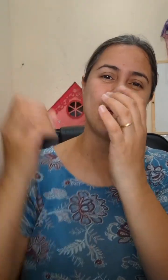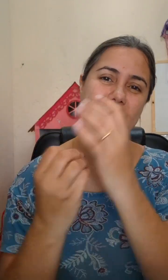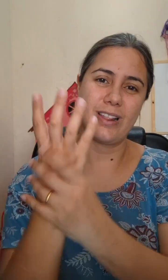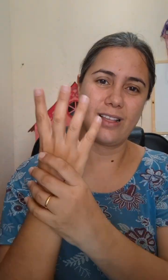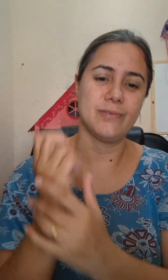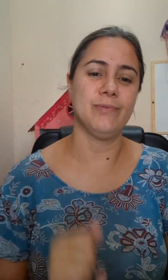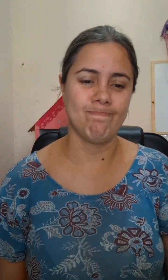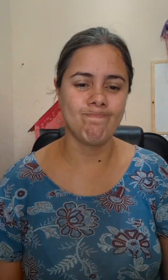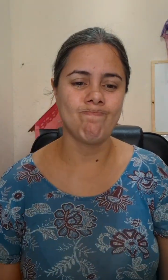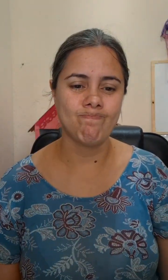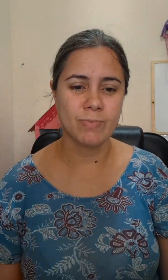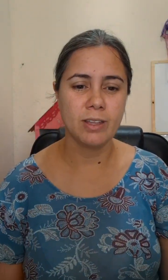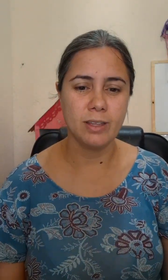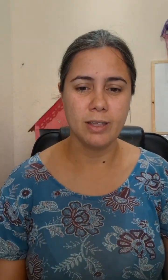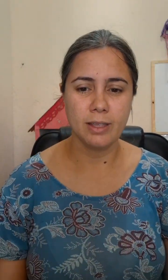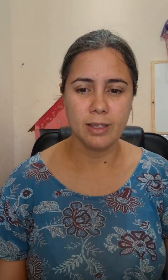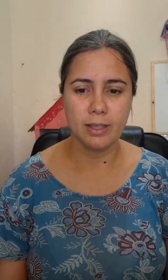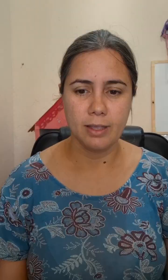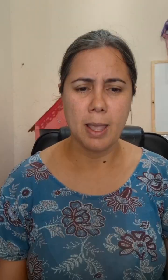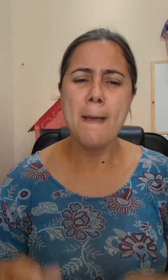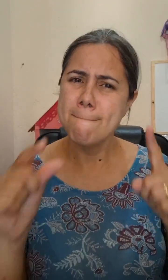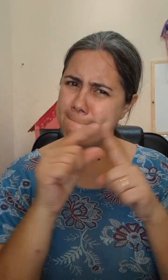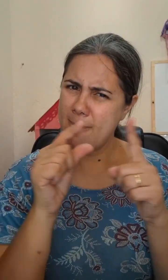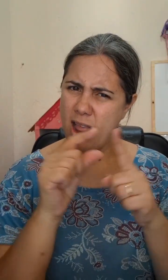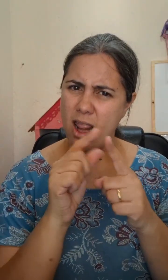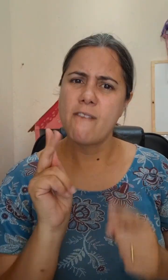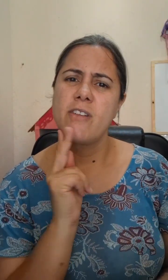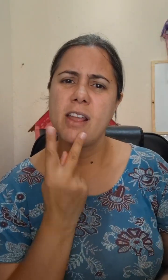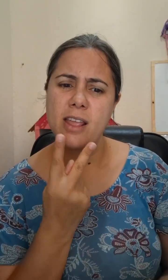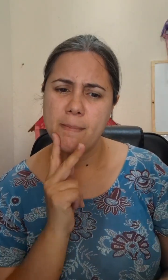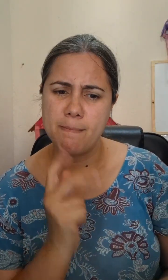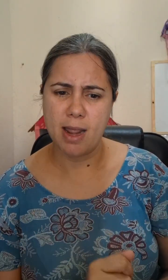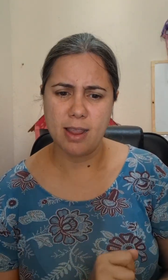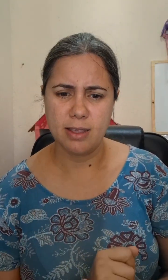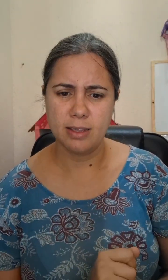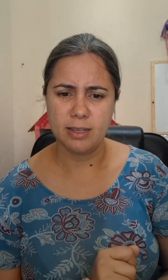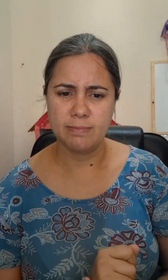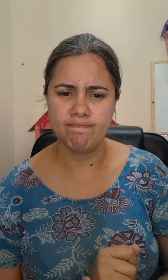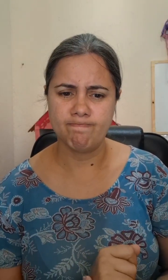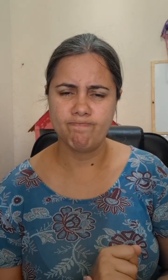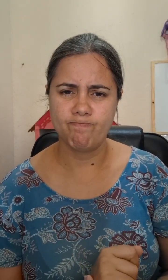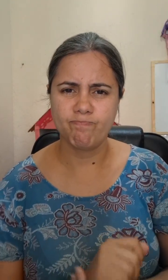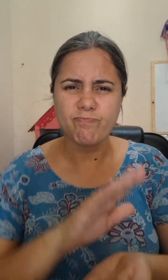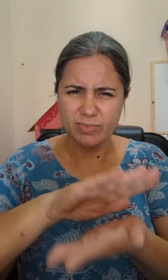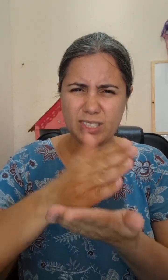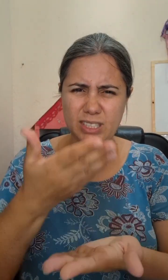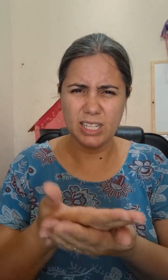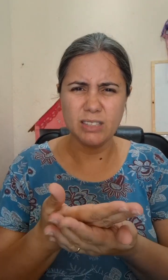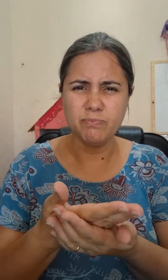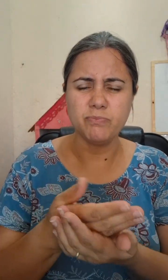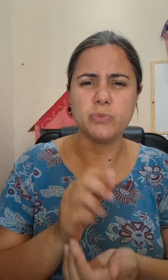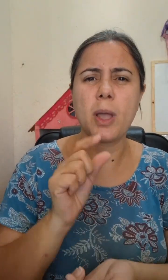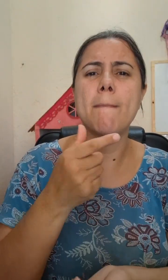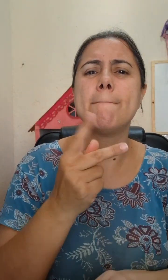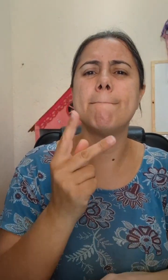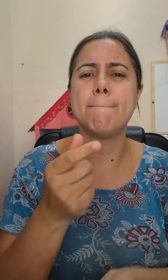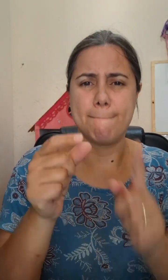Falasse, então, do Deus Criador. O termo hebraico, traduzido lá, a palavra hebraica